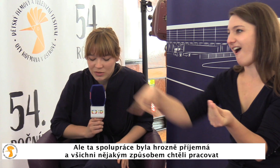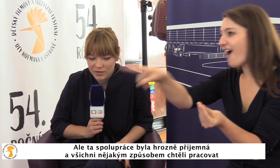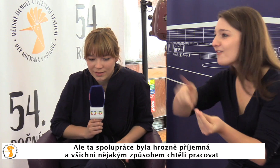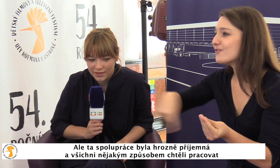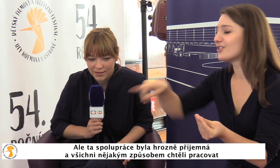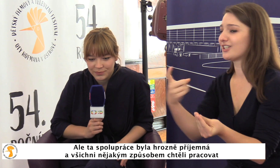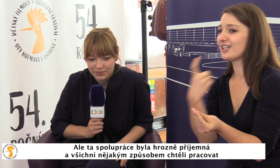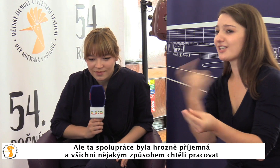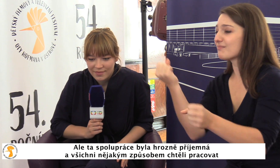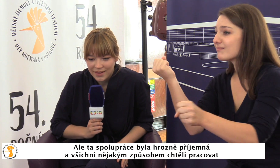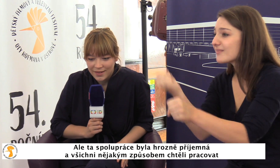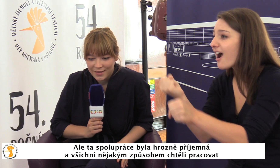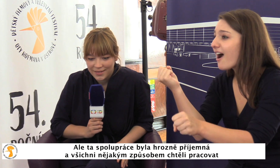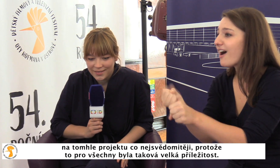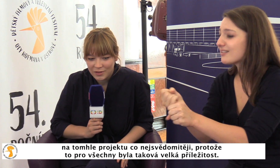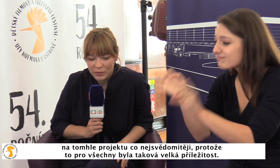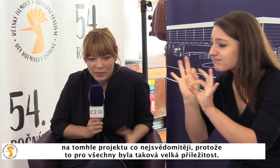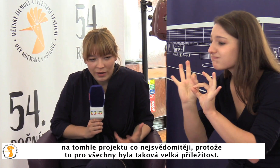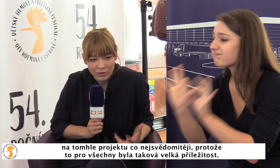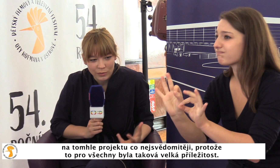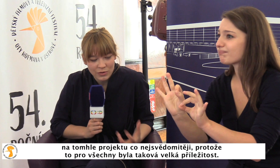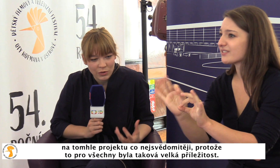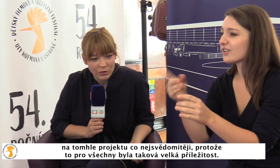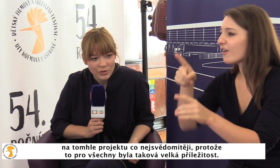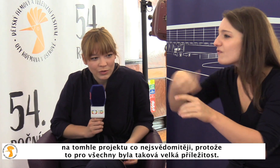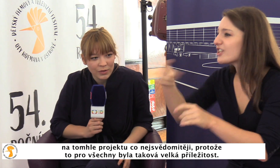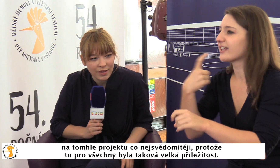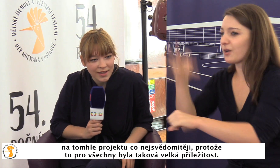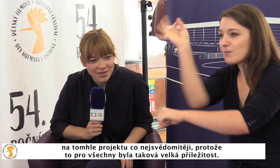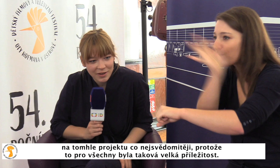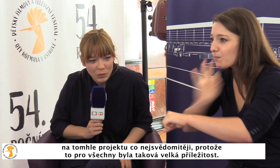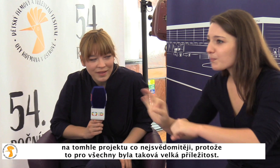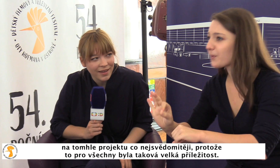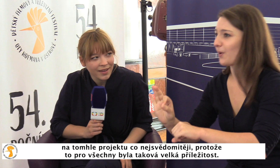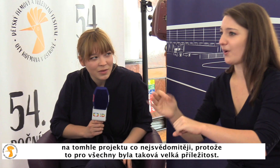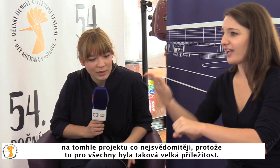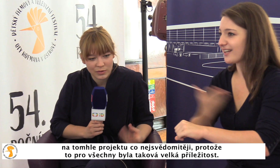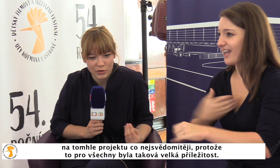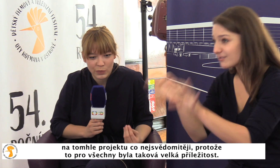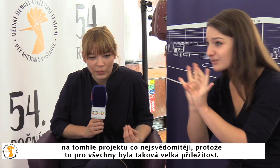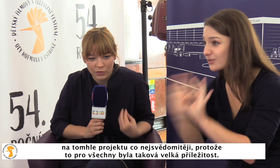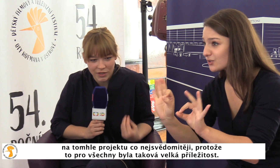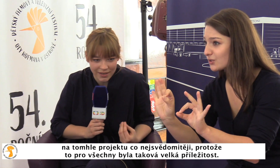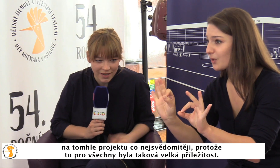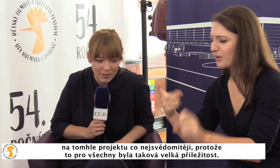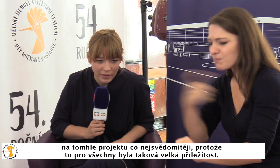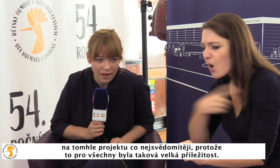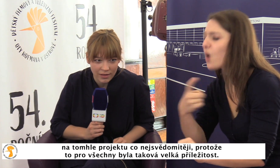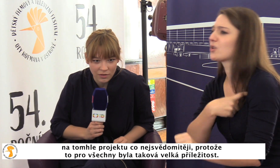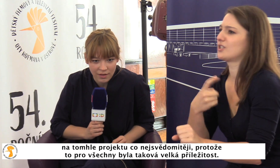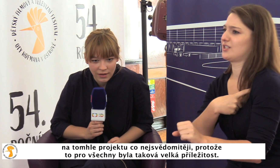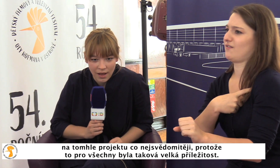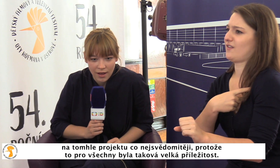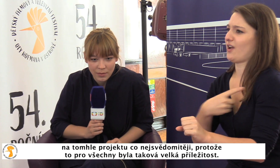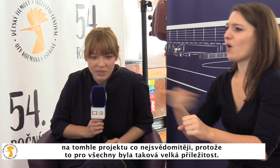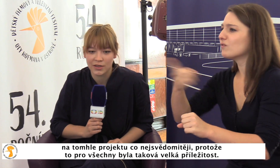chtěli pracovat na tomhle projektu co nejsvědomitěji, protože to pro všechny byla